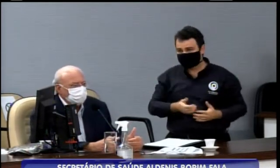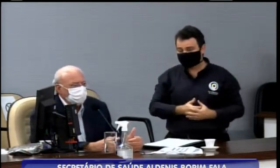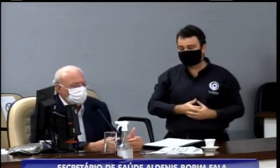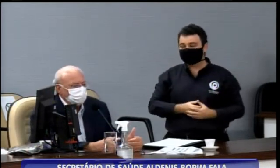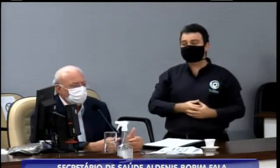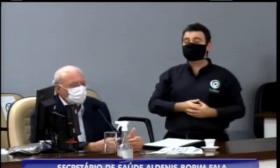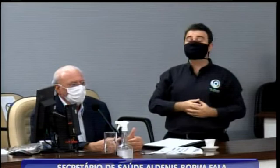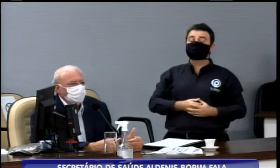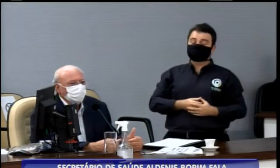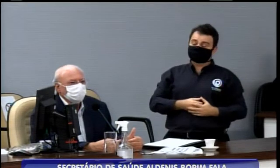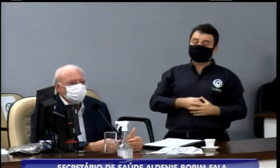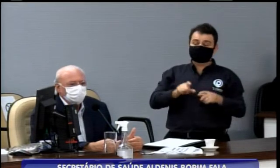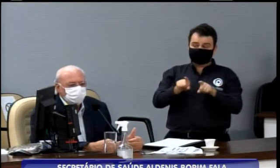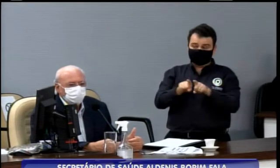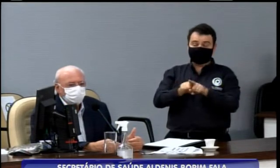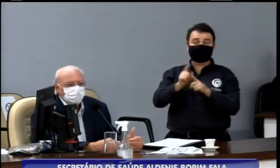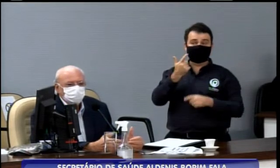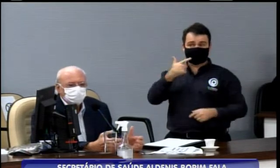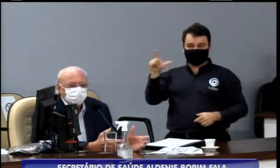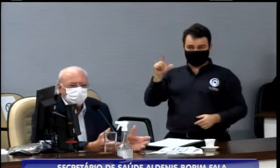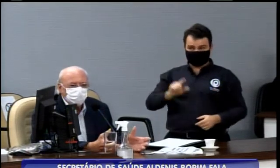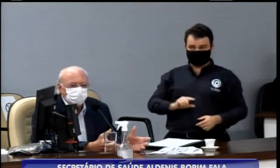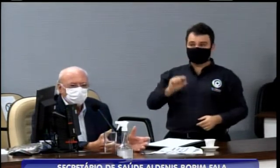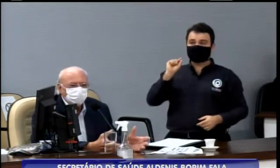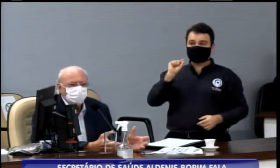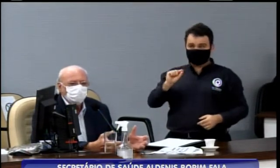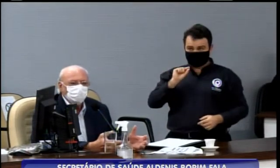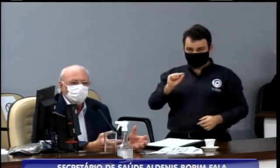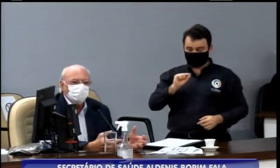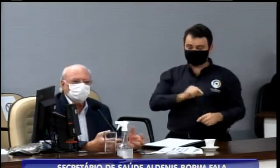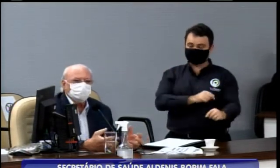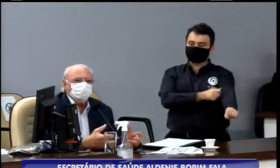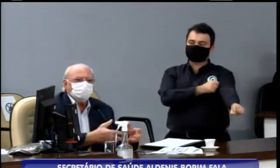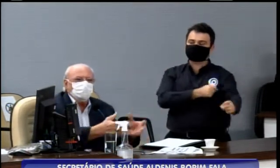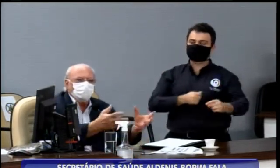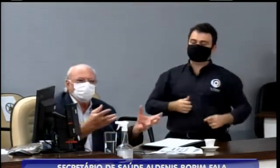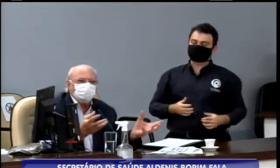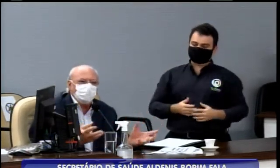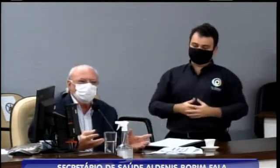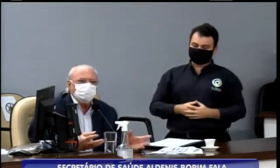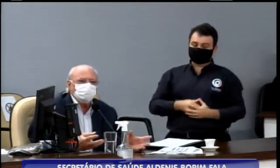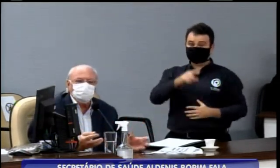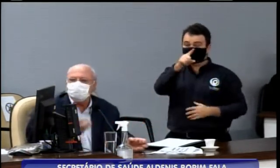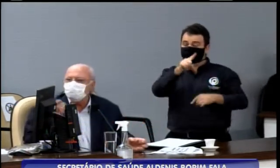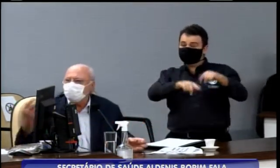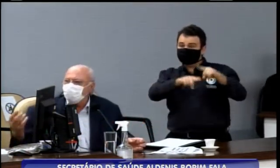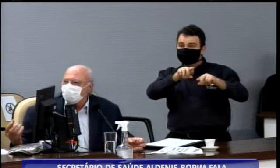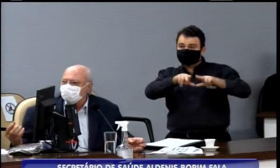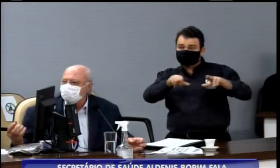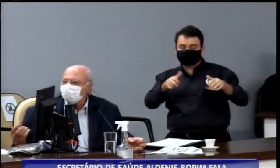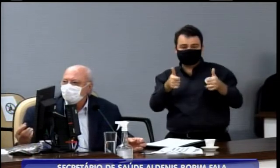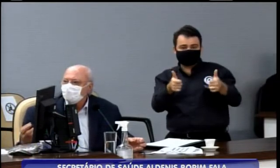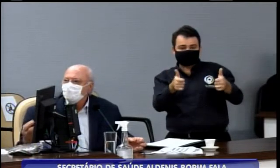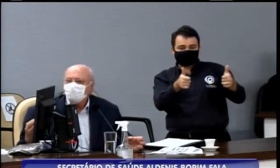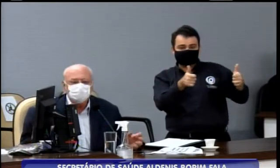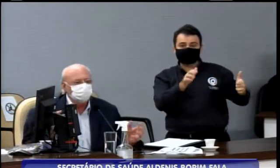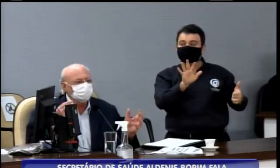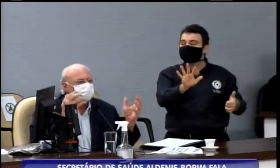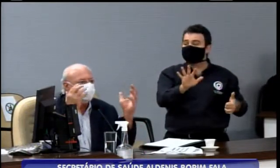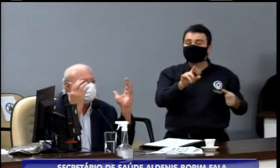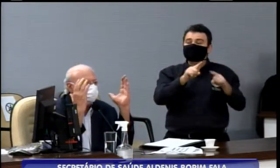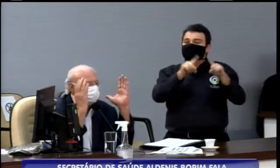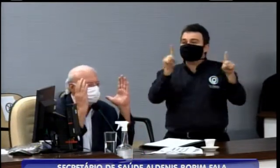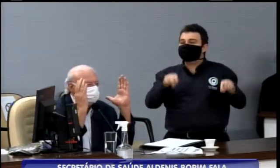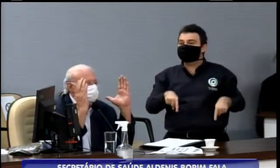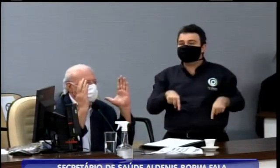é verdadeiro. Você ter tudo equipado e não ter OS. Então,